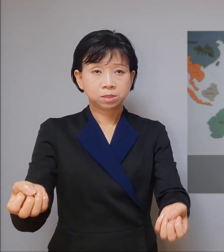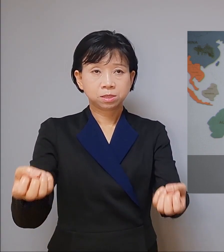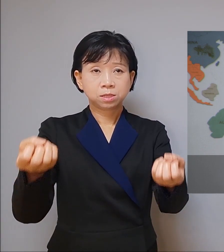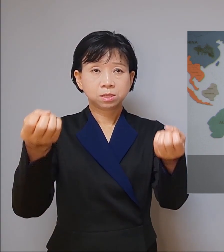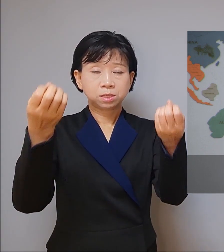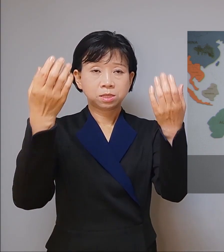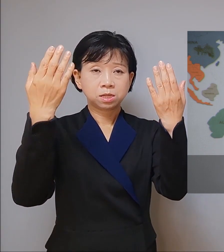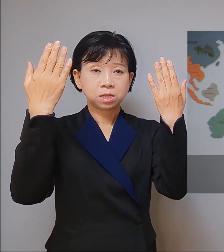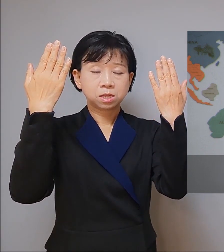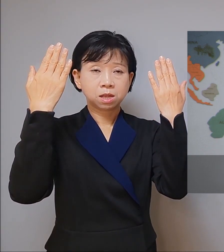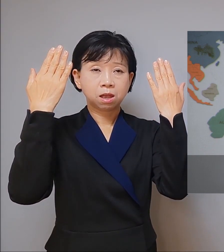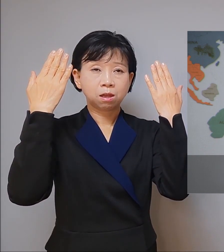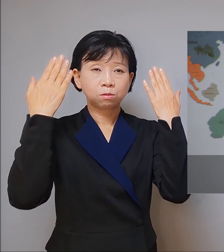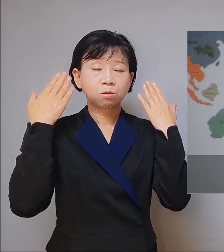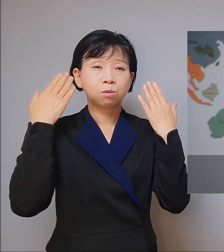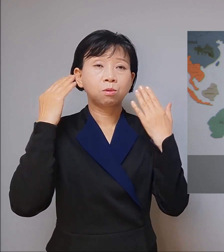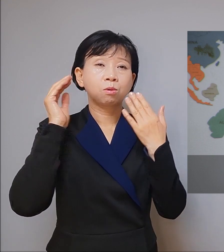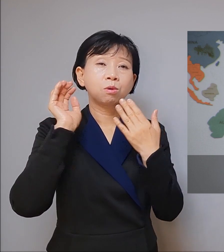슬픔이